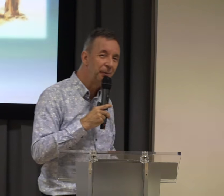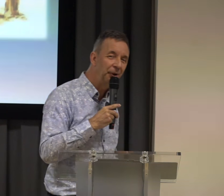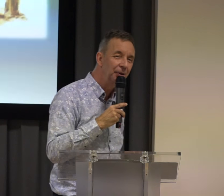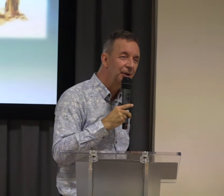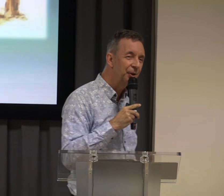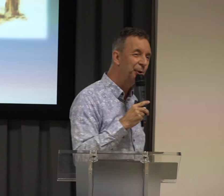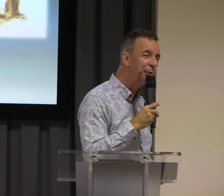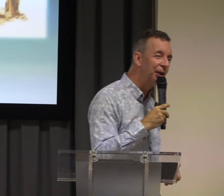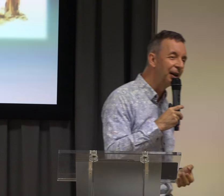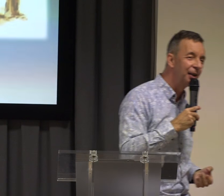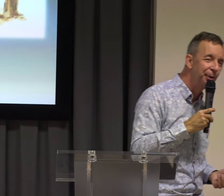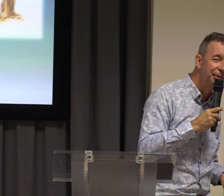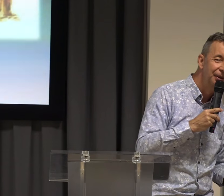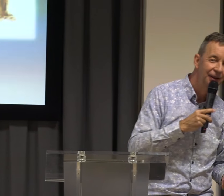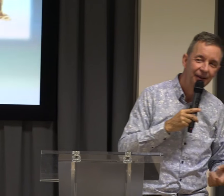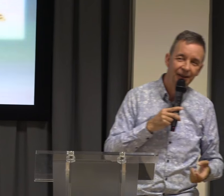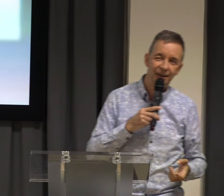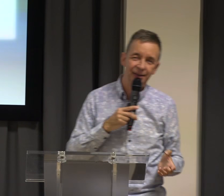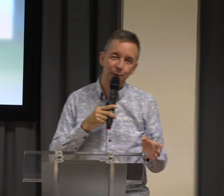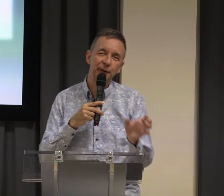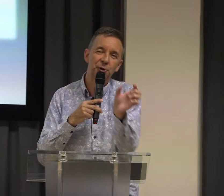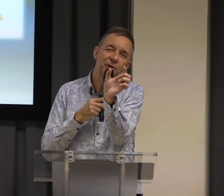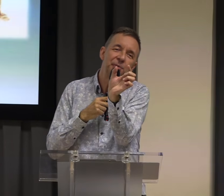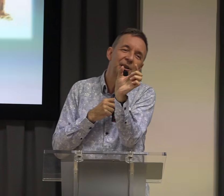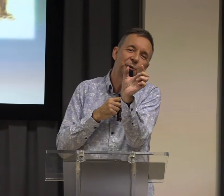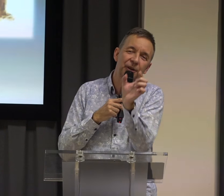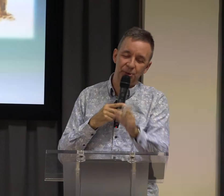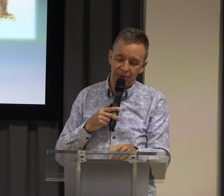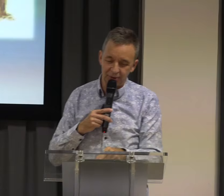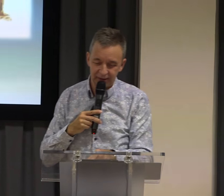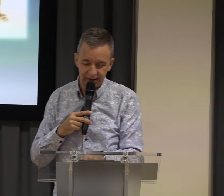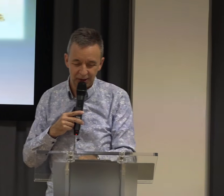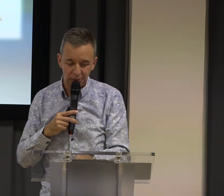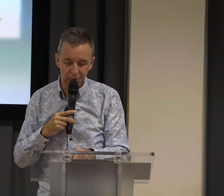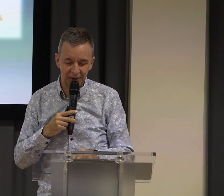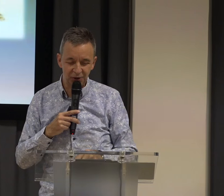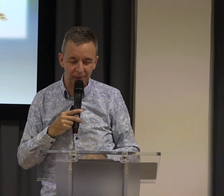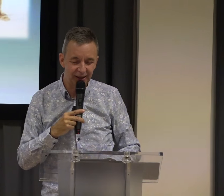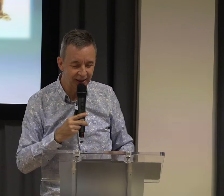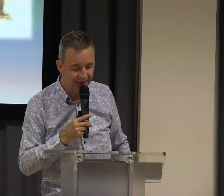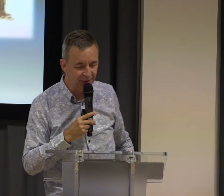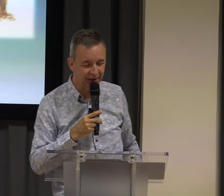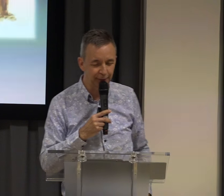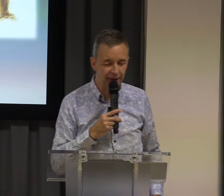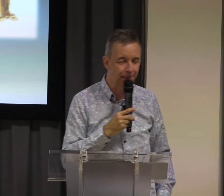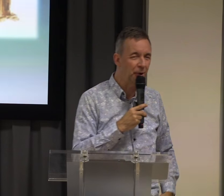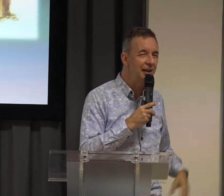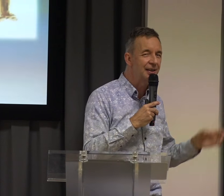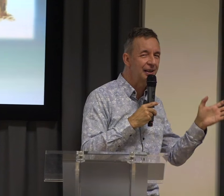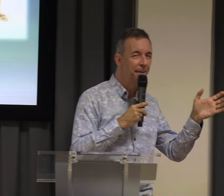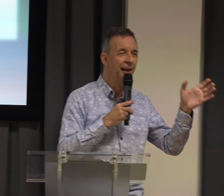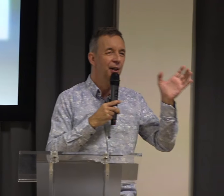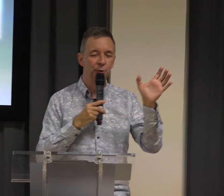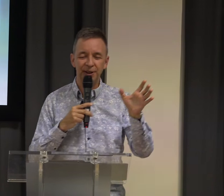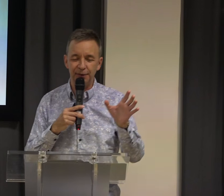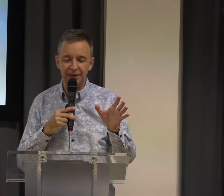Tout dépend ce que tu donnes à Dieu. Si tu fais juste une petite contribution ou si jamais c'est le sacrifice. Paul